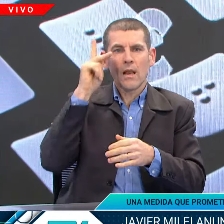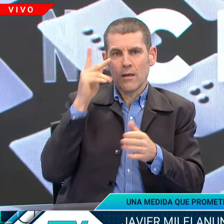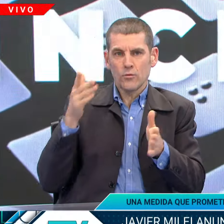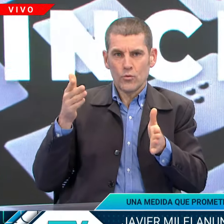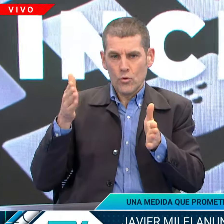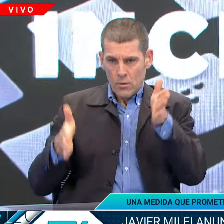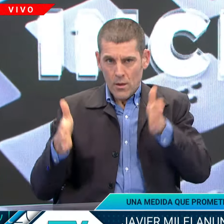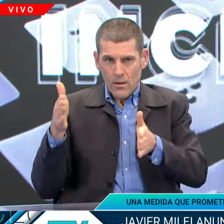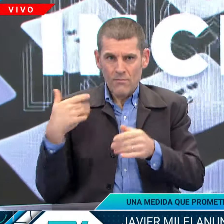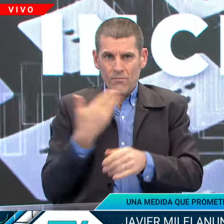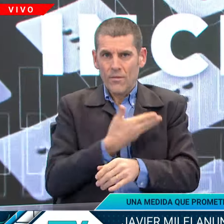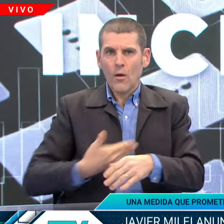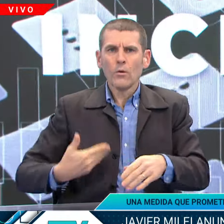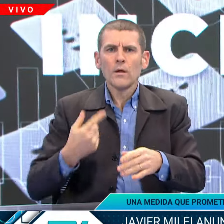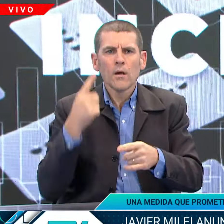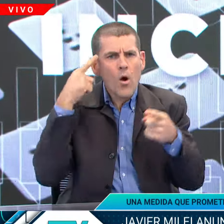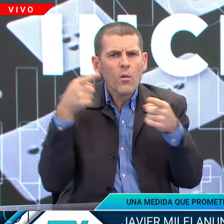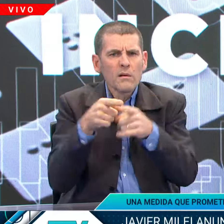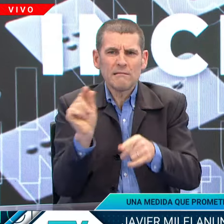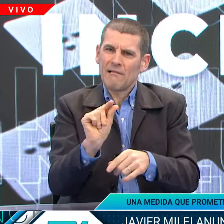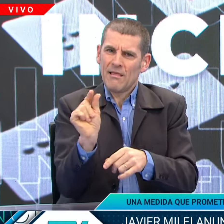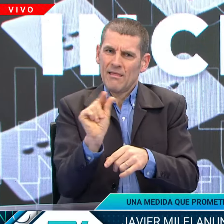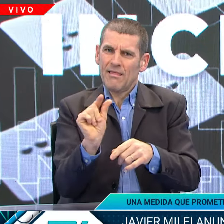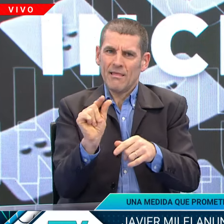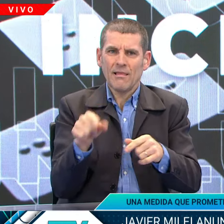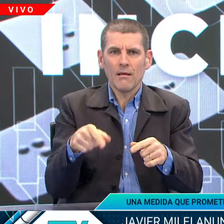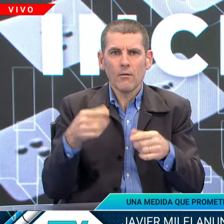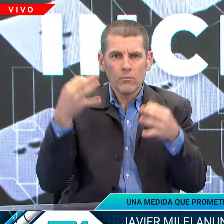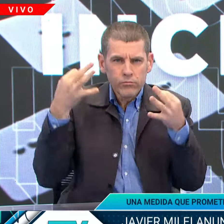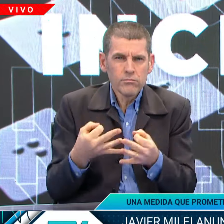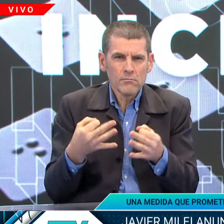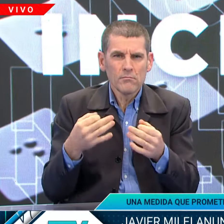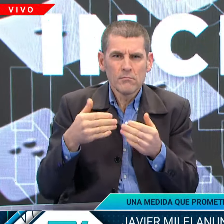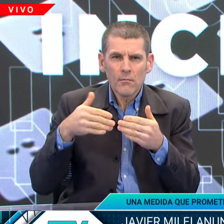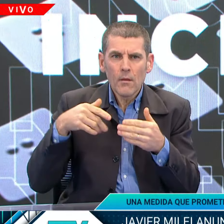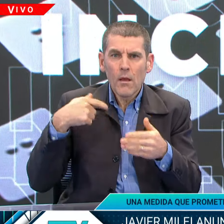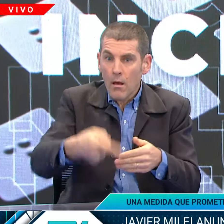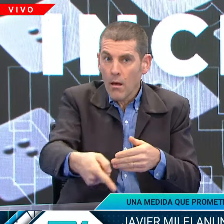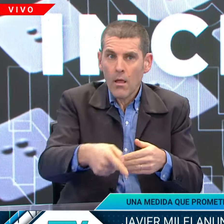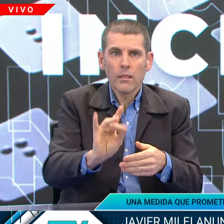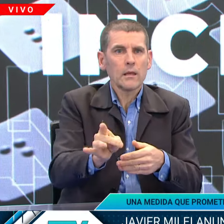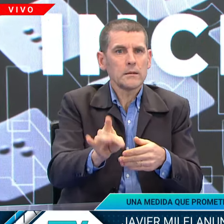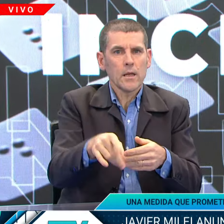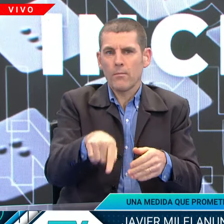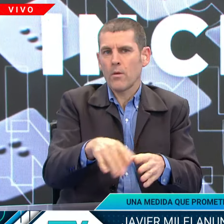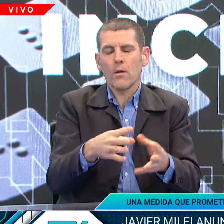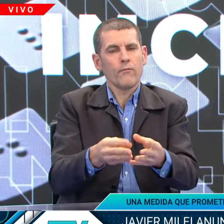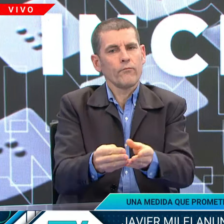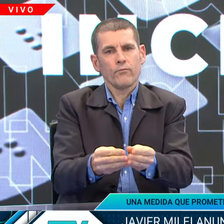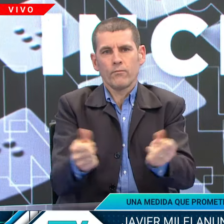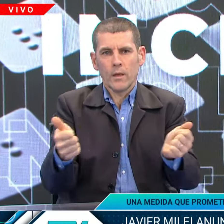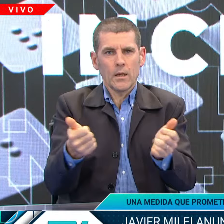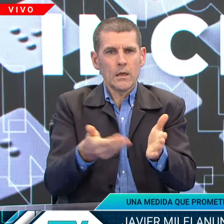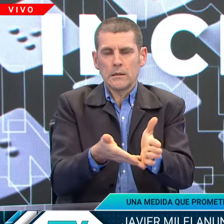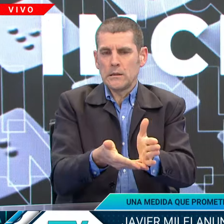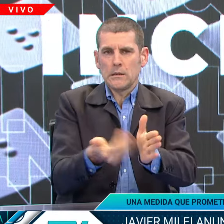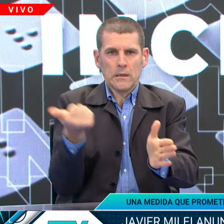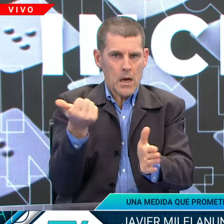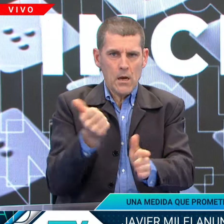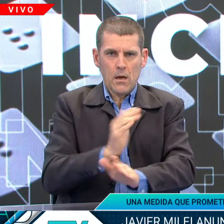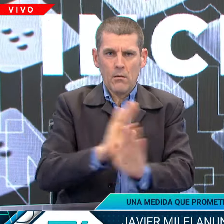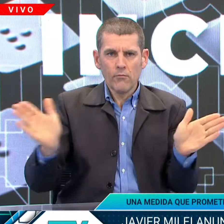el pretexto de ser temporal, será eliminado en diciembre. Este impuesto había sido prorrogado varias veces